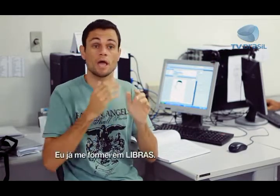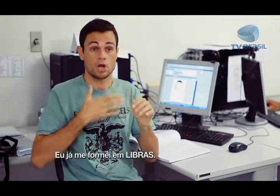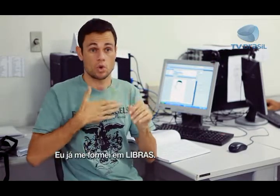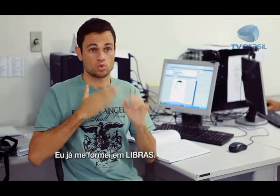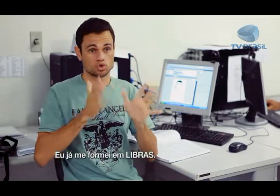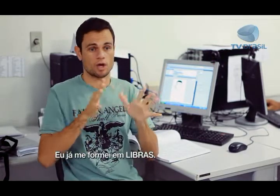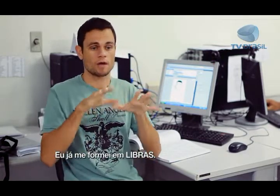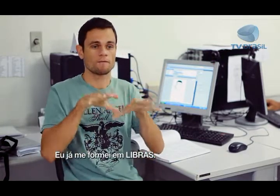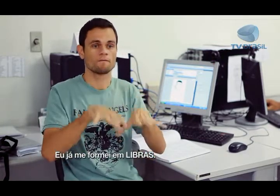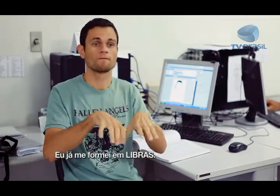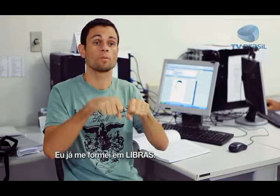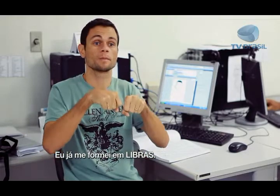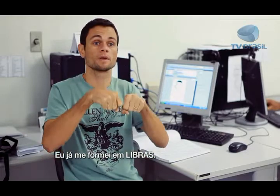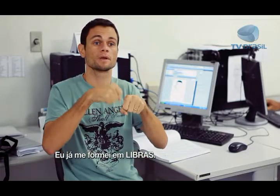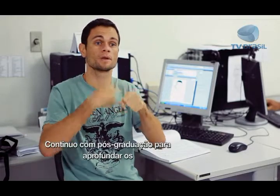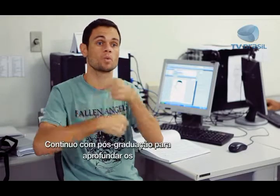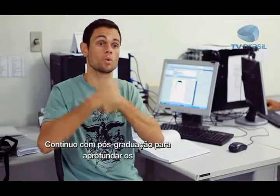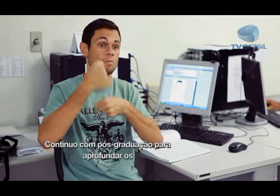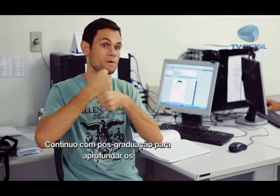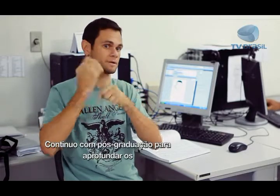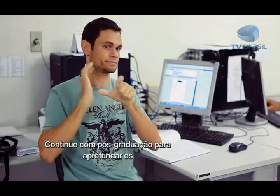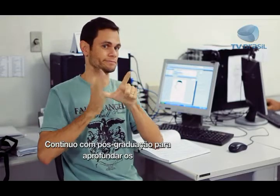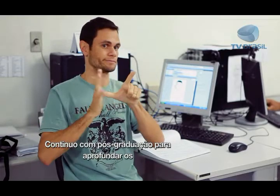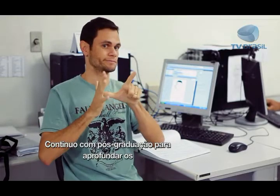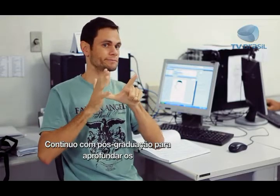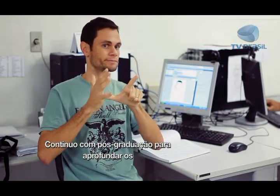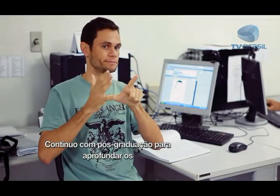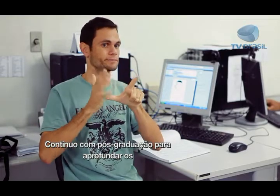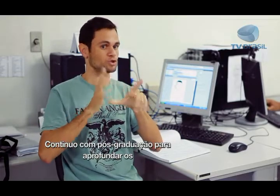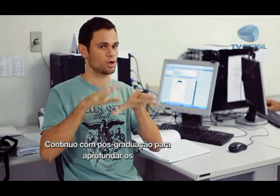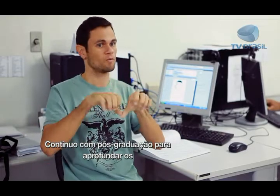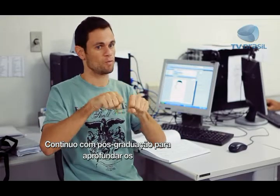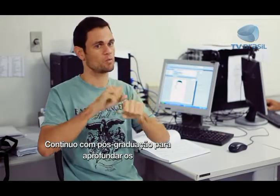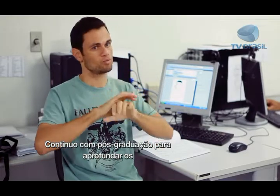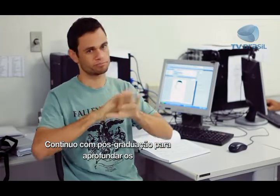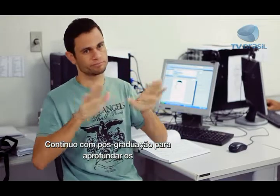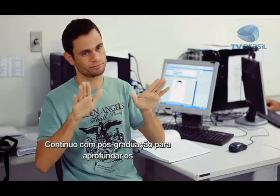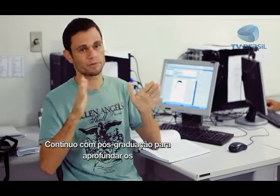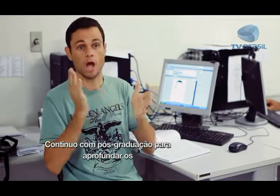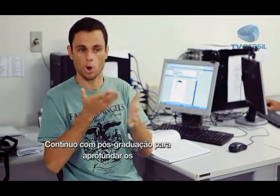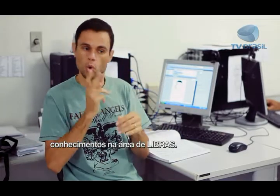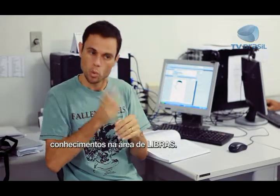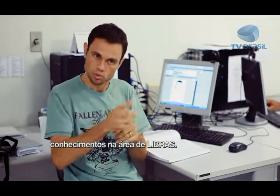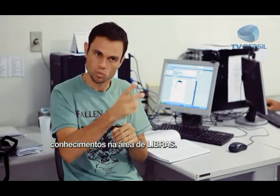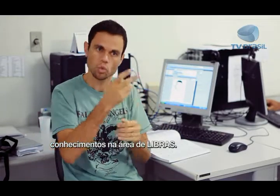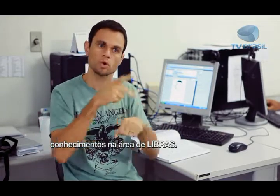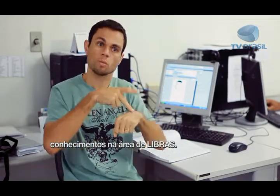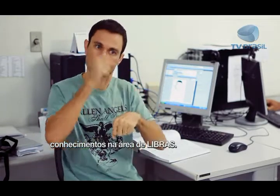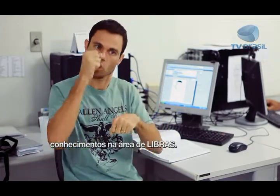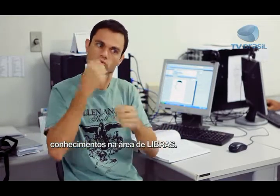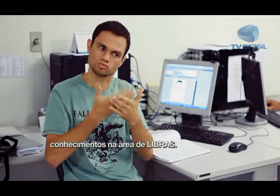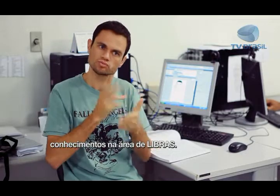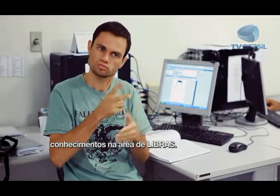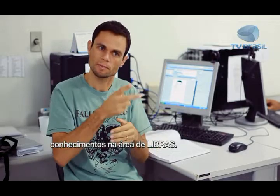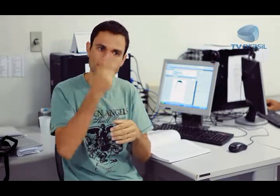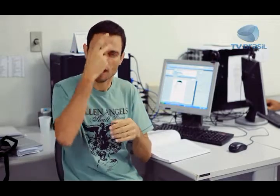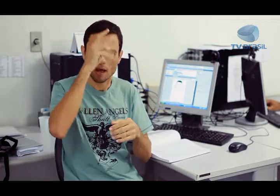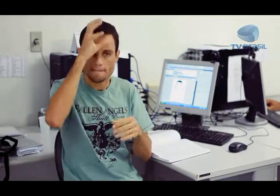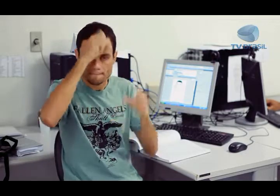Eu já me formei em Libras. Continuo com pós-graduação para aprofundar os conhecimentos da área de Libras.